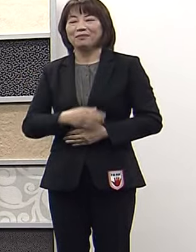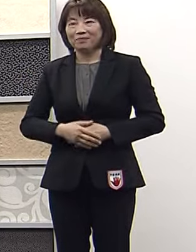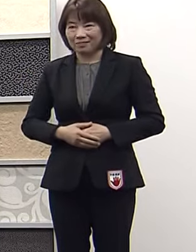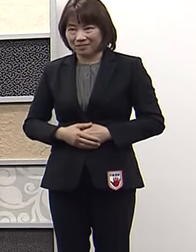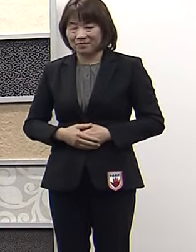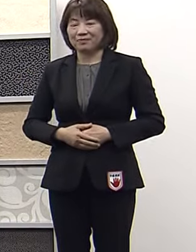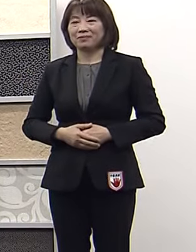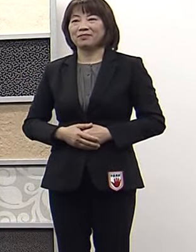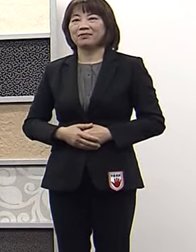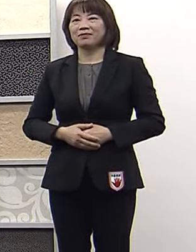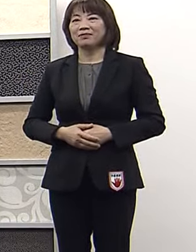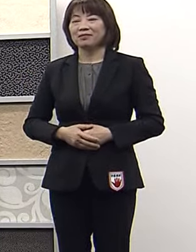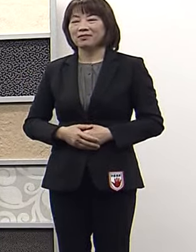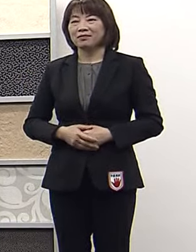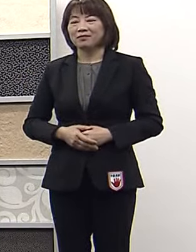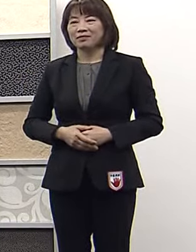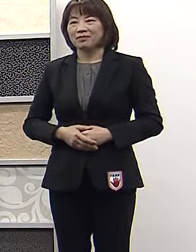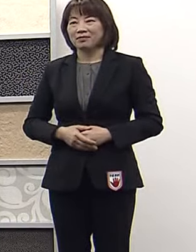その、